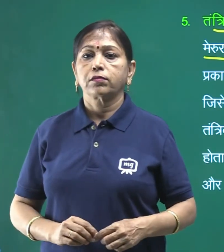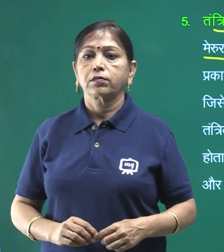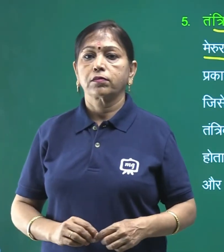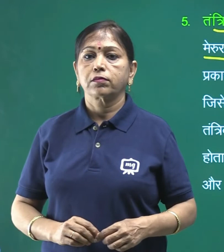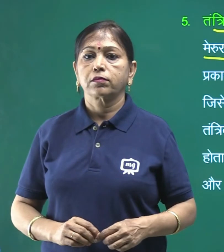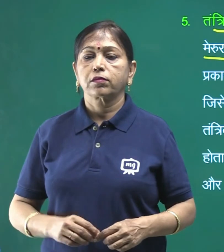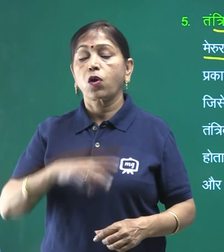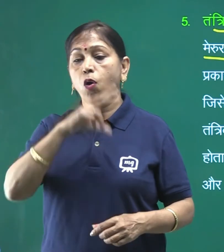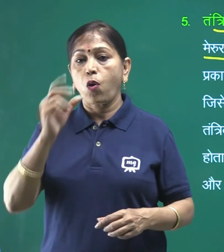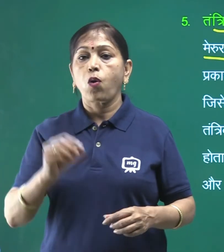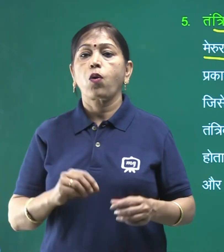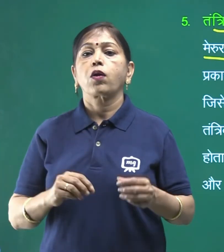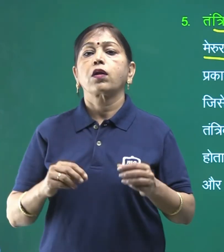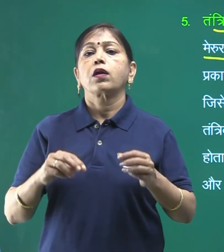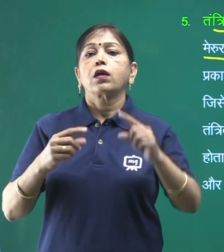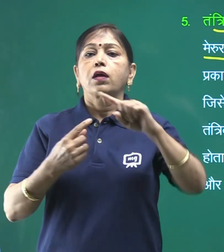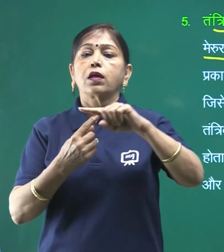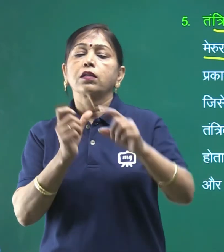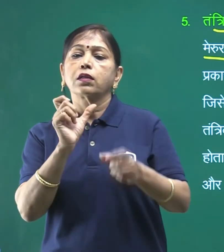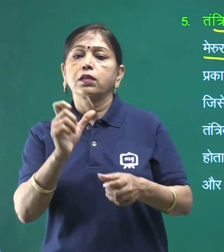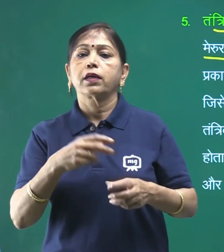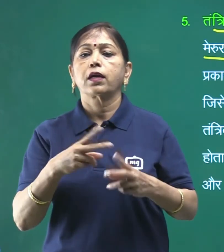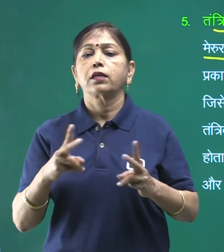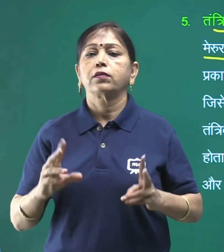तथा तंत्रिकाएं